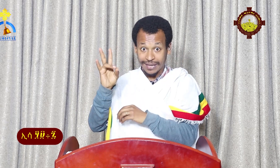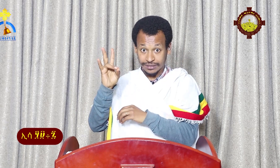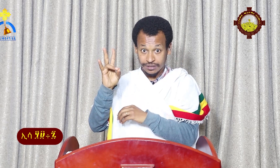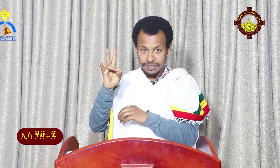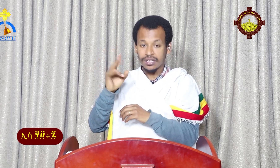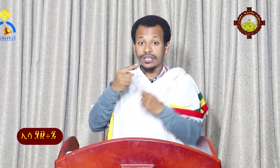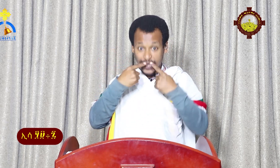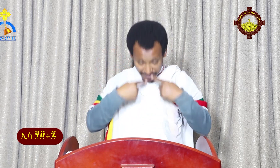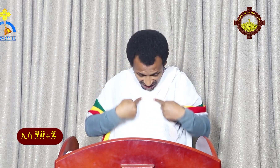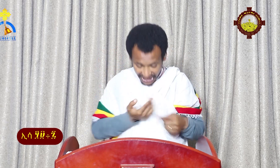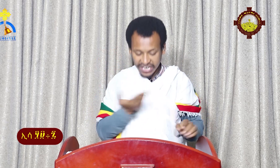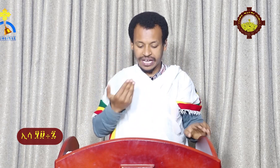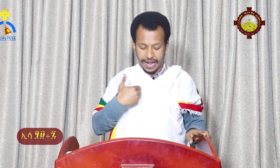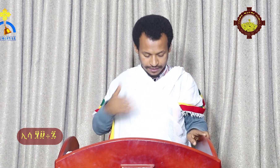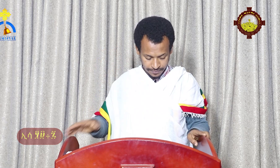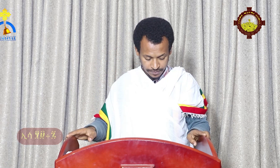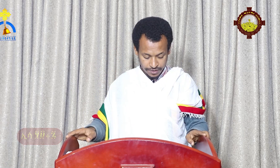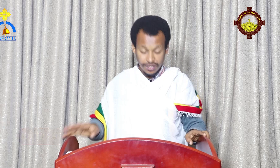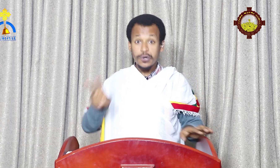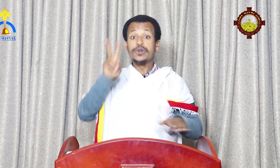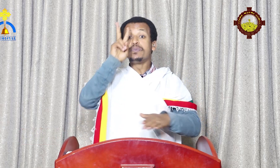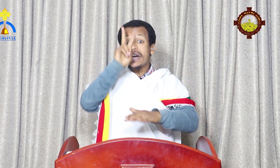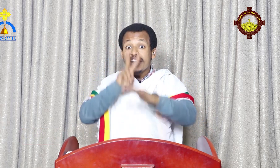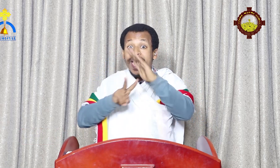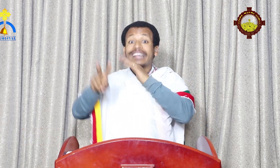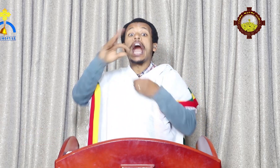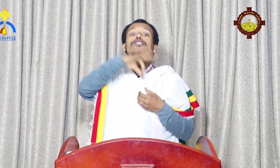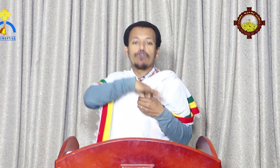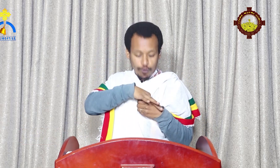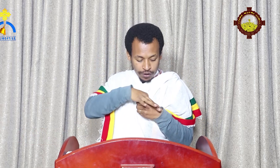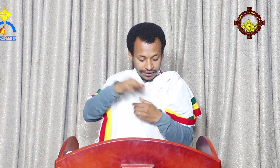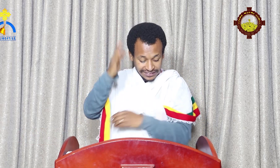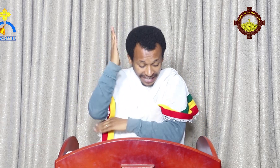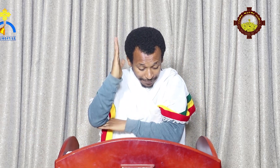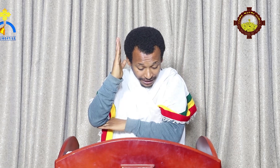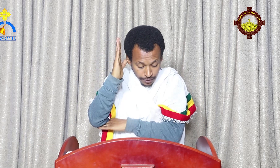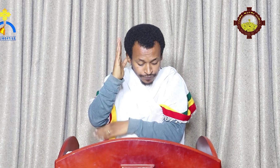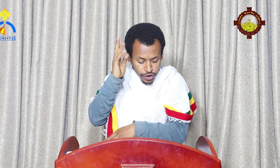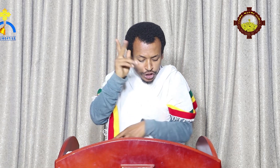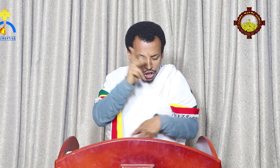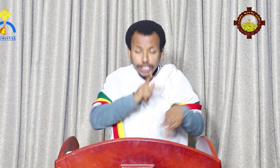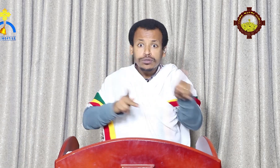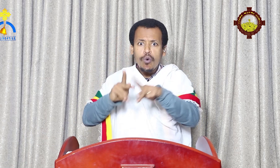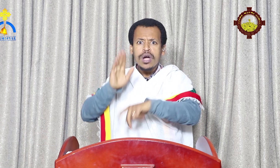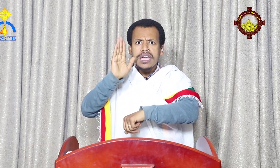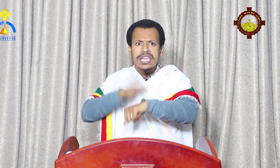7 የሚነገረን ነገር በነቢያት አድሮ እግዚአብሔር እሱ